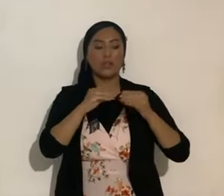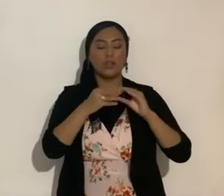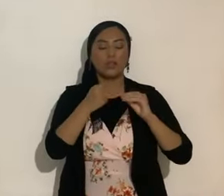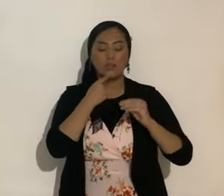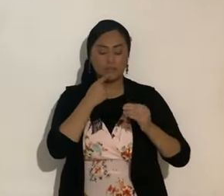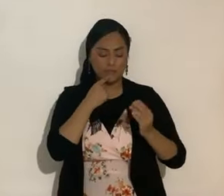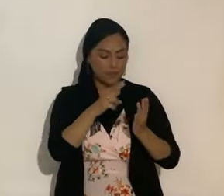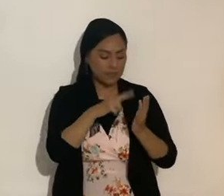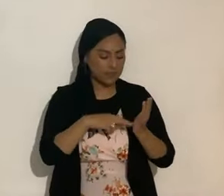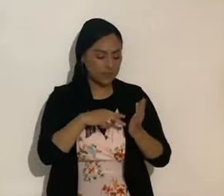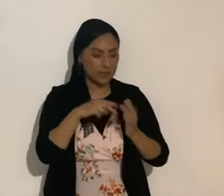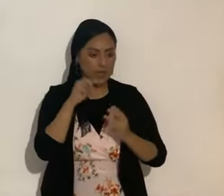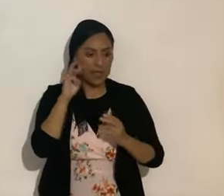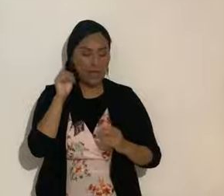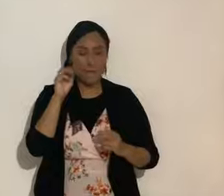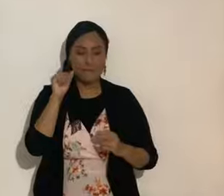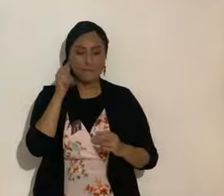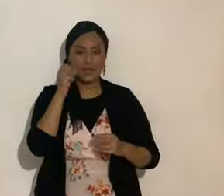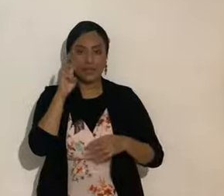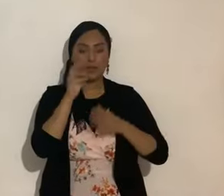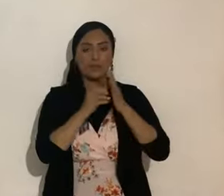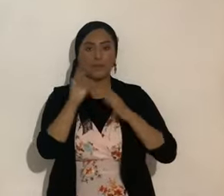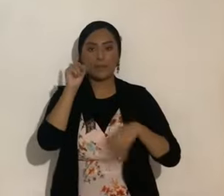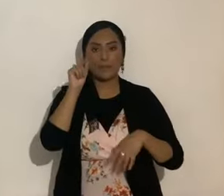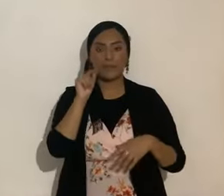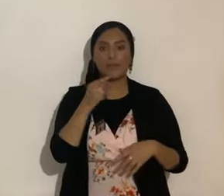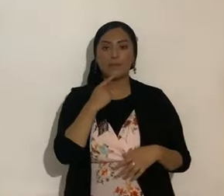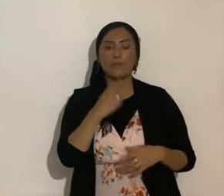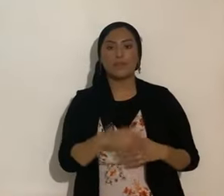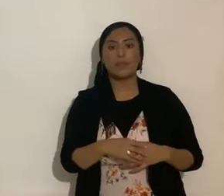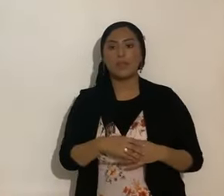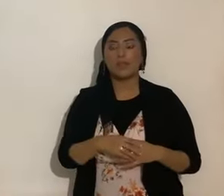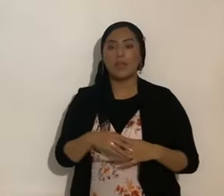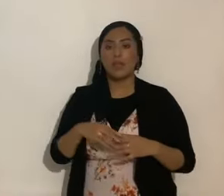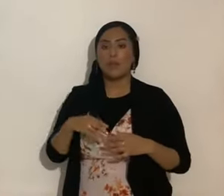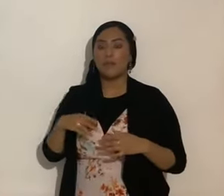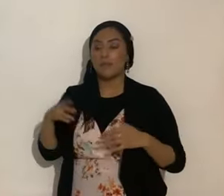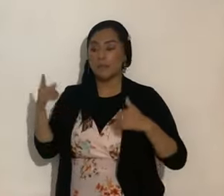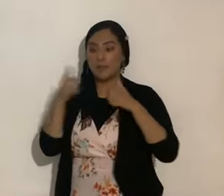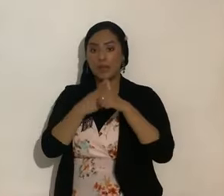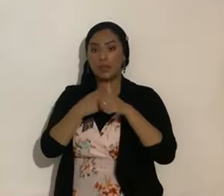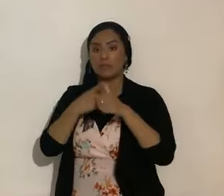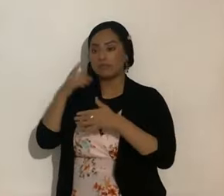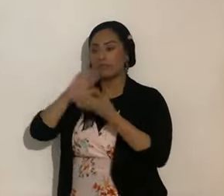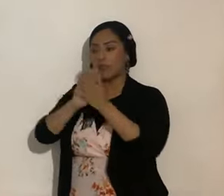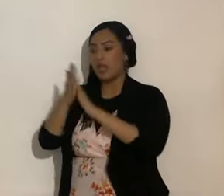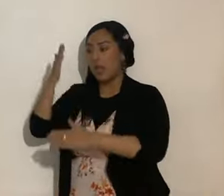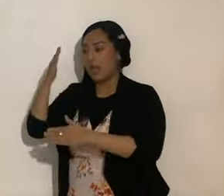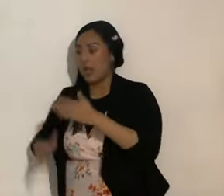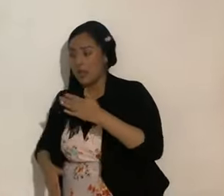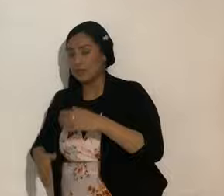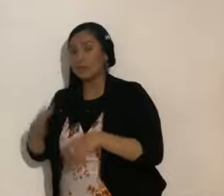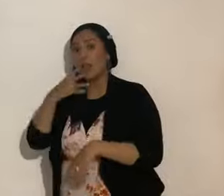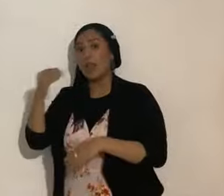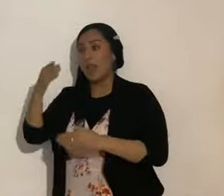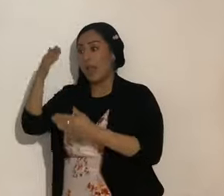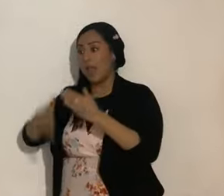aquí, Mateo 20, verso 16, así los primeros serán postreros y los postreros primeros, porque muchos son